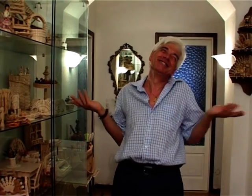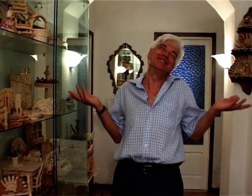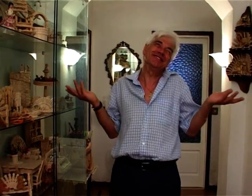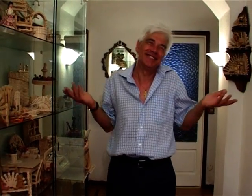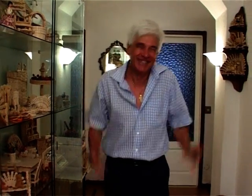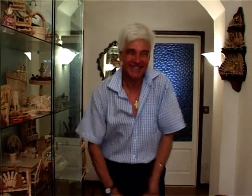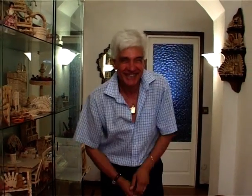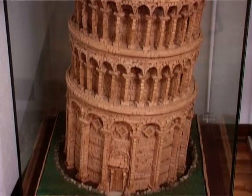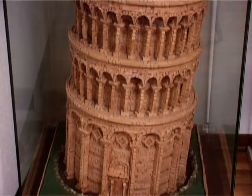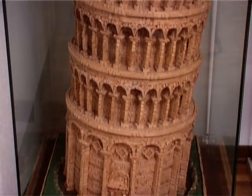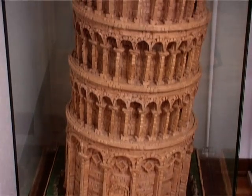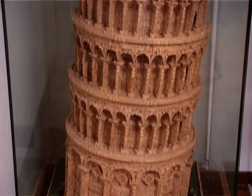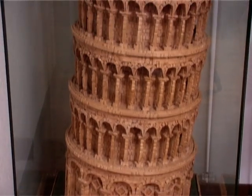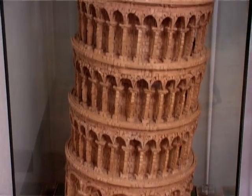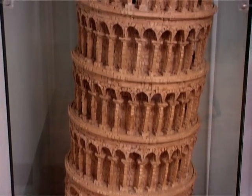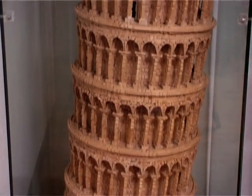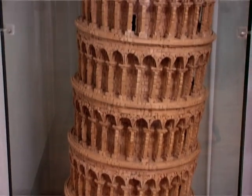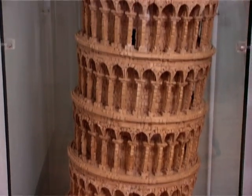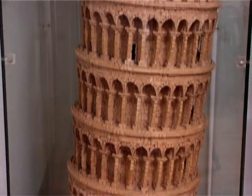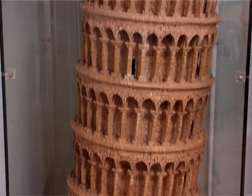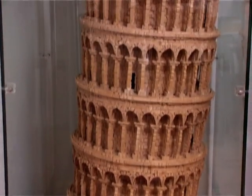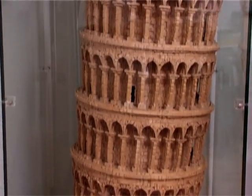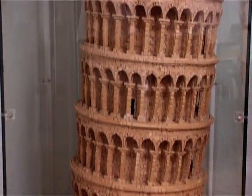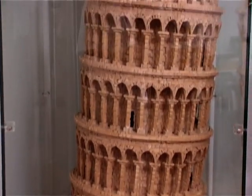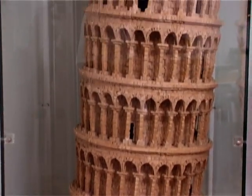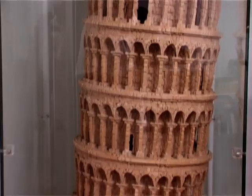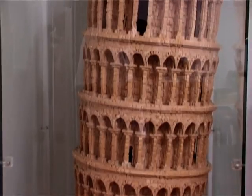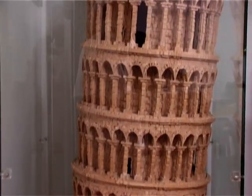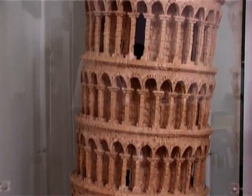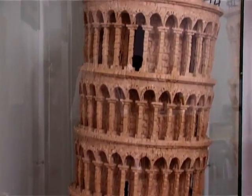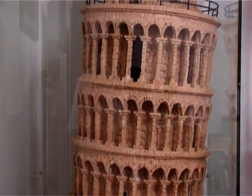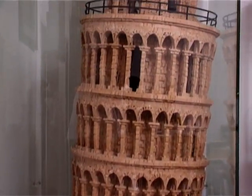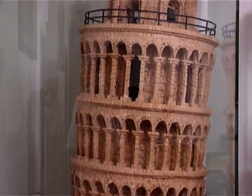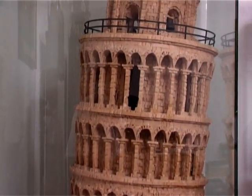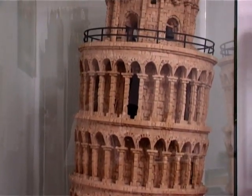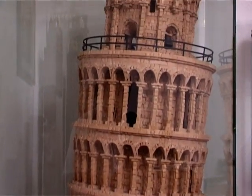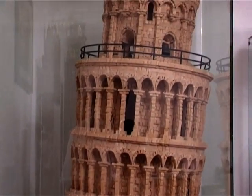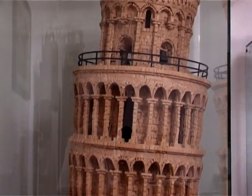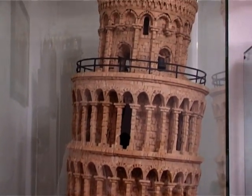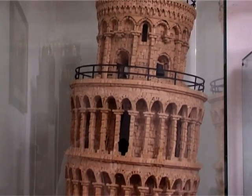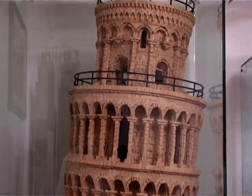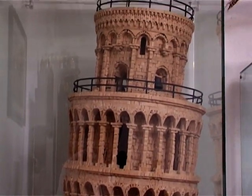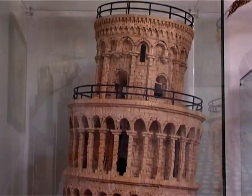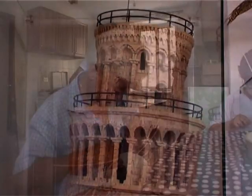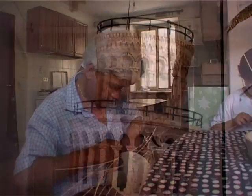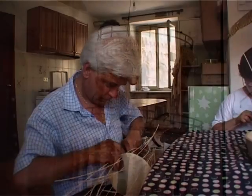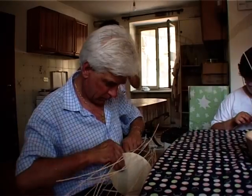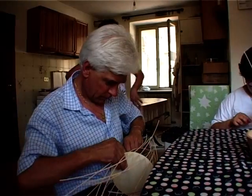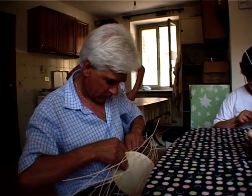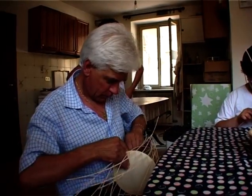solo mollette e colla. Coltivando questa sua passione, è riuscito a farla diventare un'attività lavorativa. Francesco